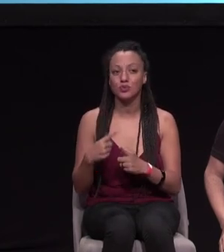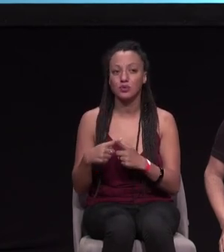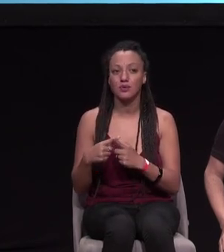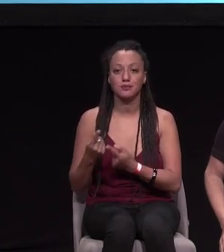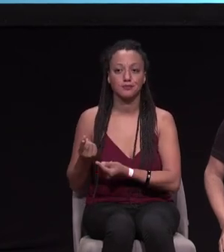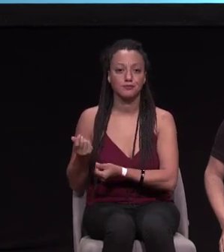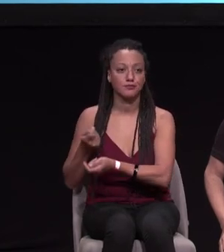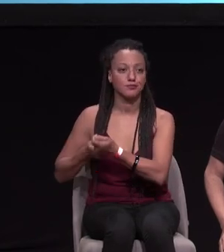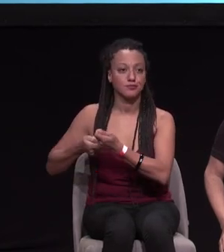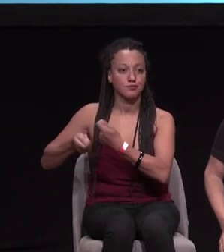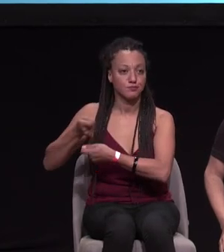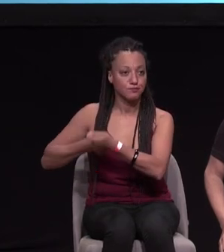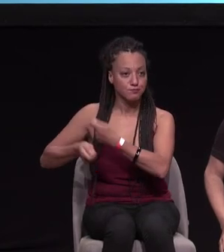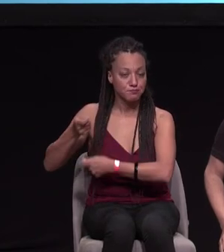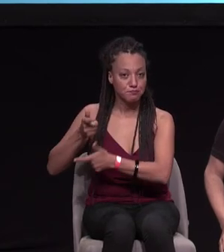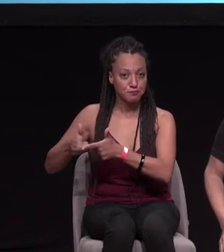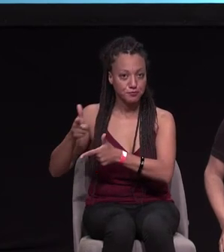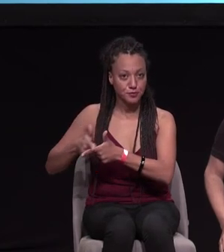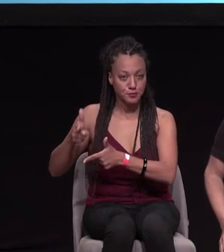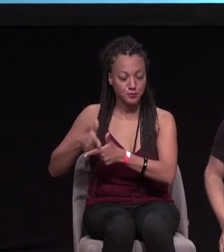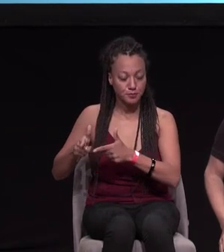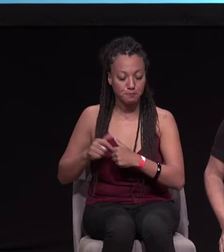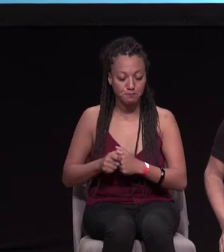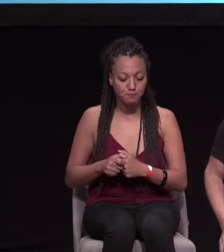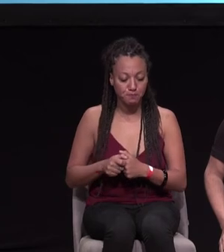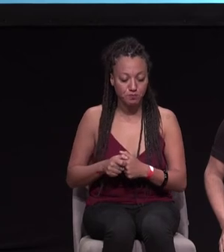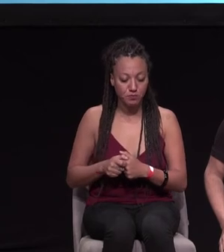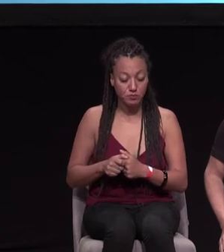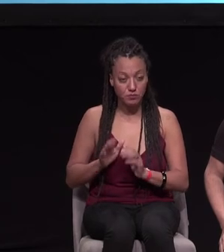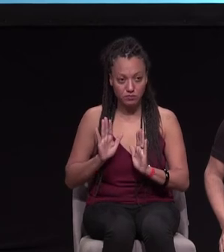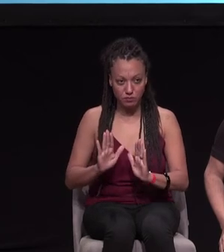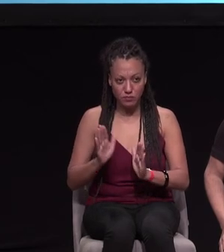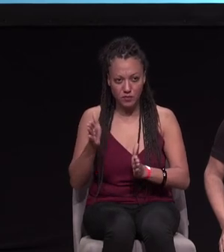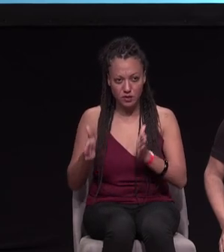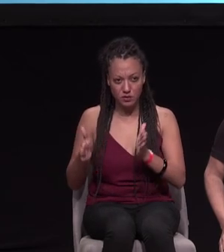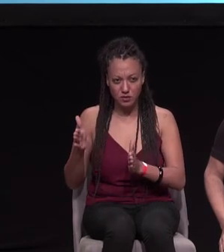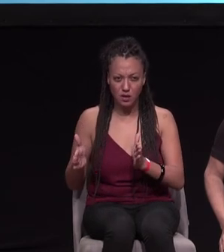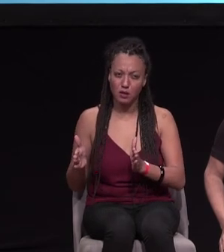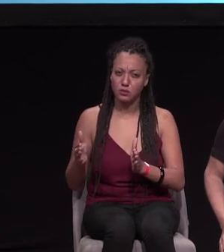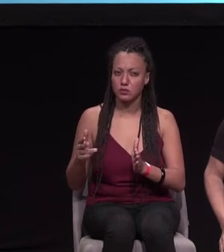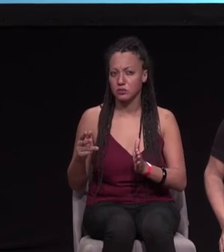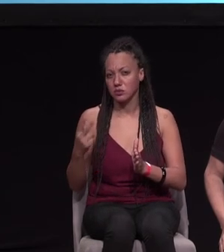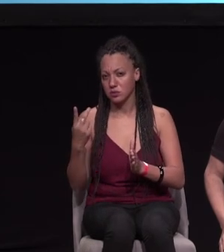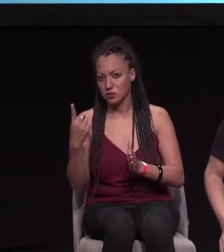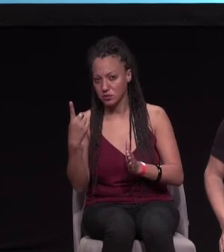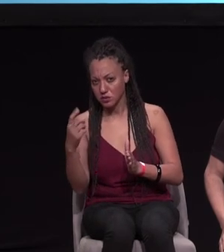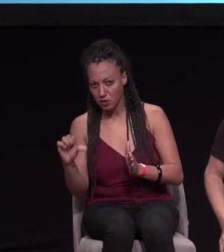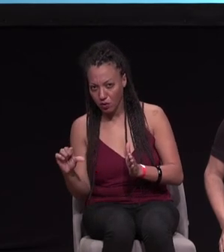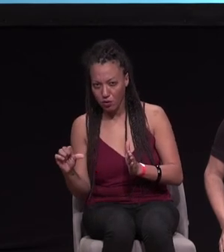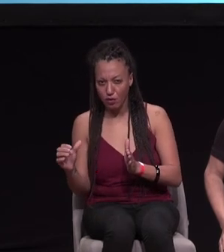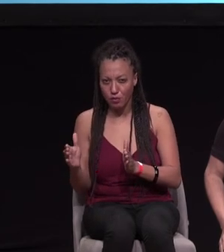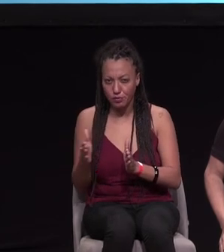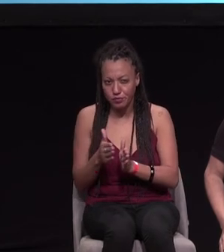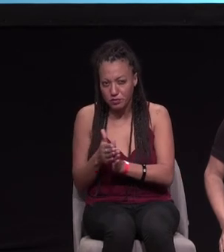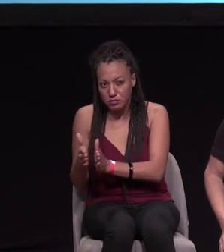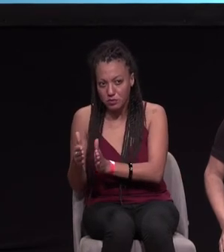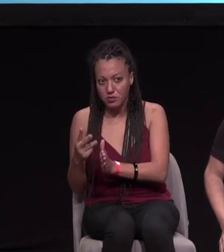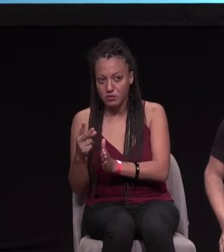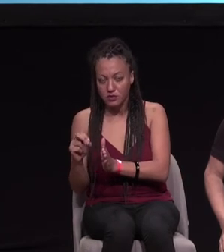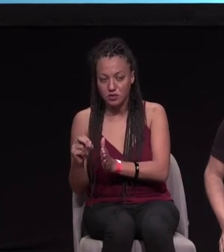produção do objeto o que acontece é que o final do século 19 sobretudo início do século 20 a gente tem um processo